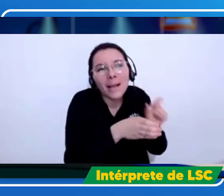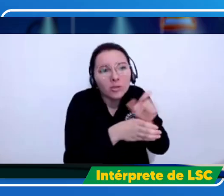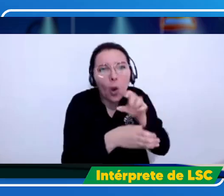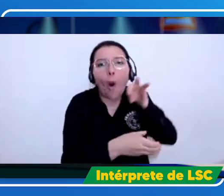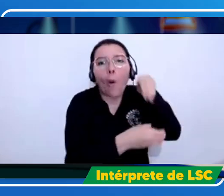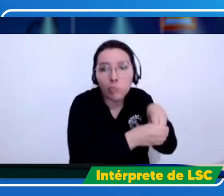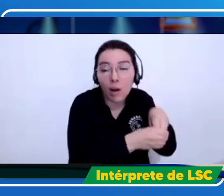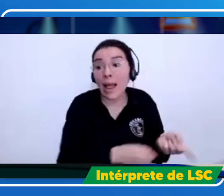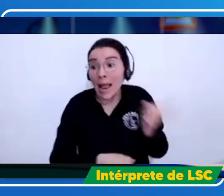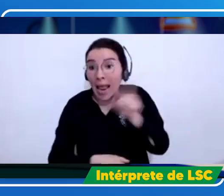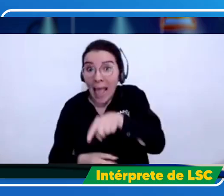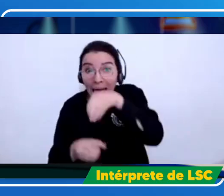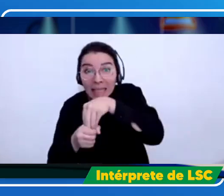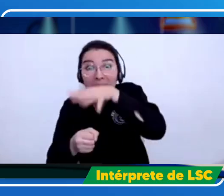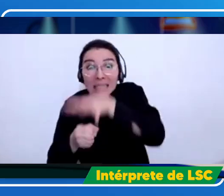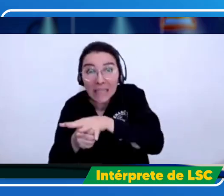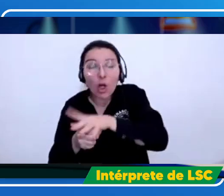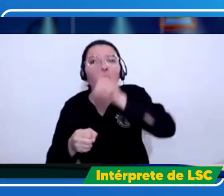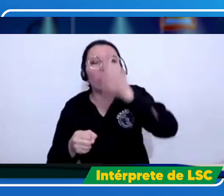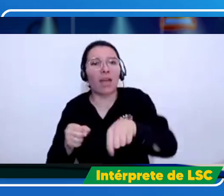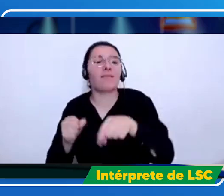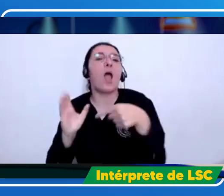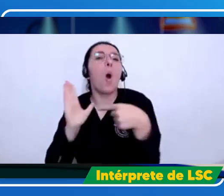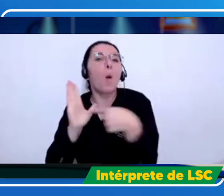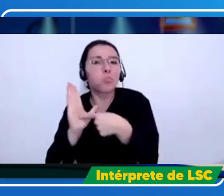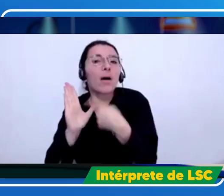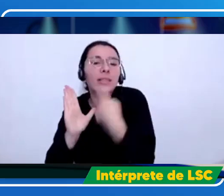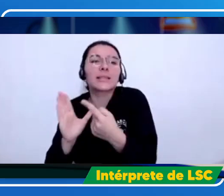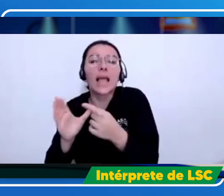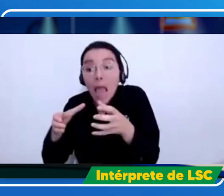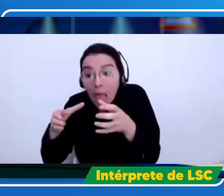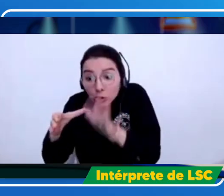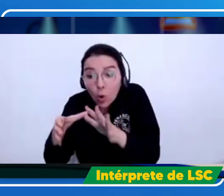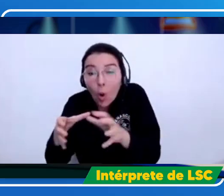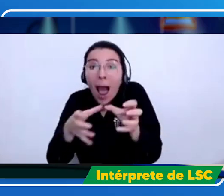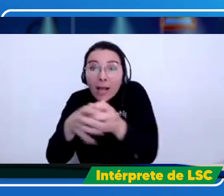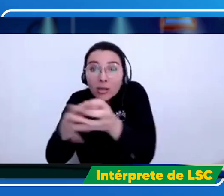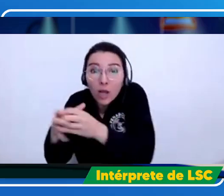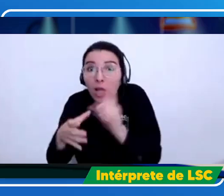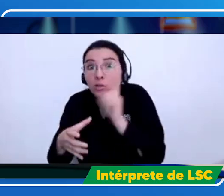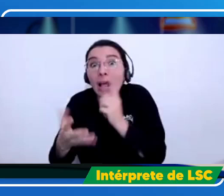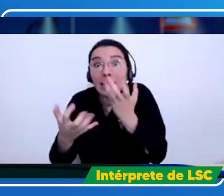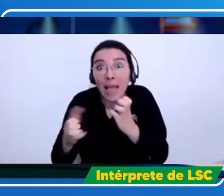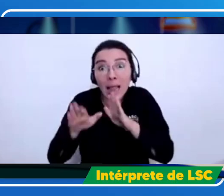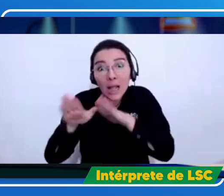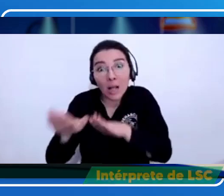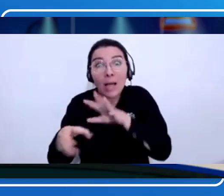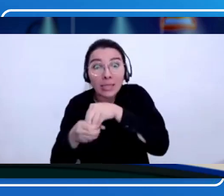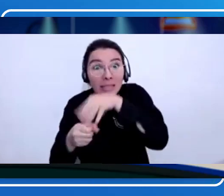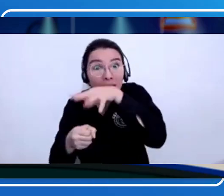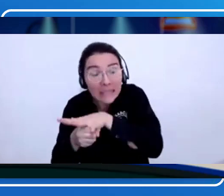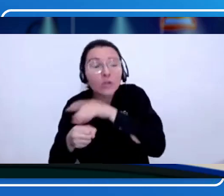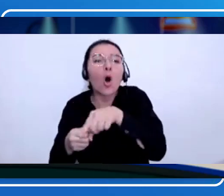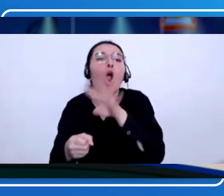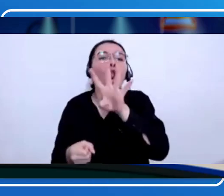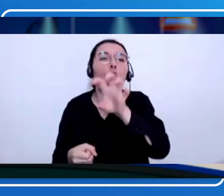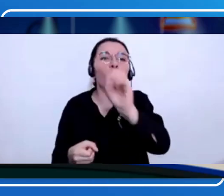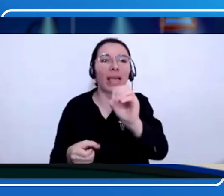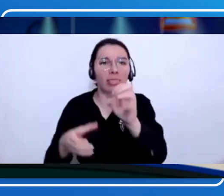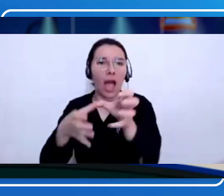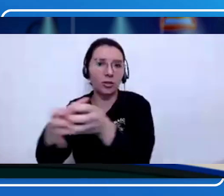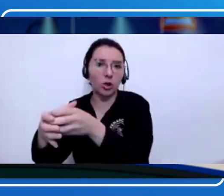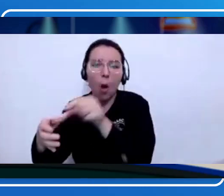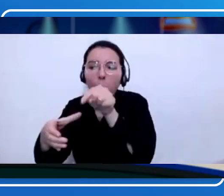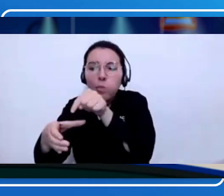requisitos que tiene que estar porque es lo que demanda el decreto. Recuerden que nosotros nos regulamos desde lo que dispuso